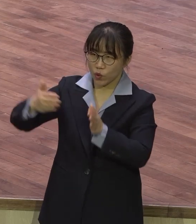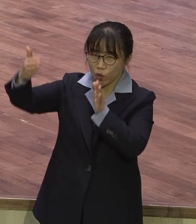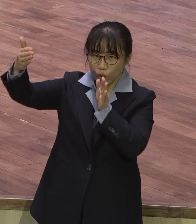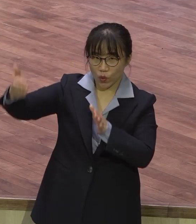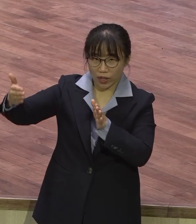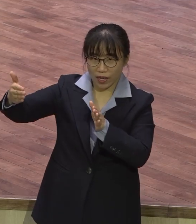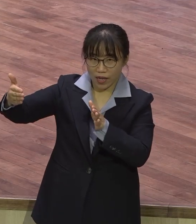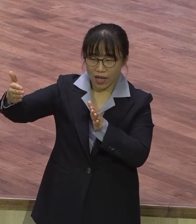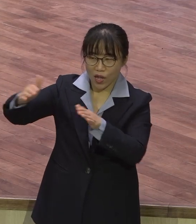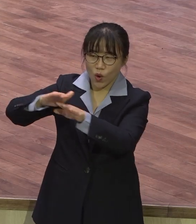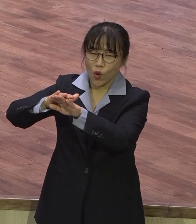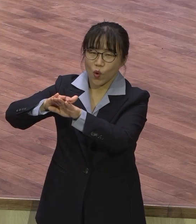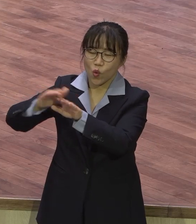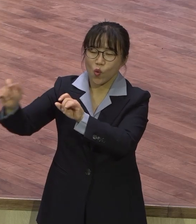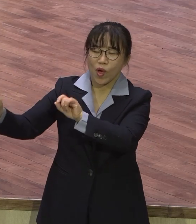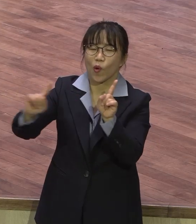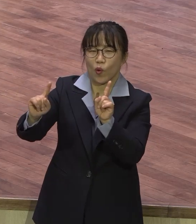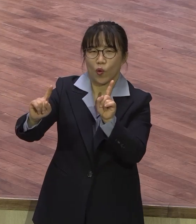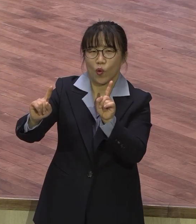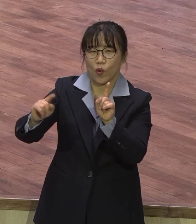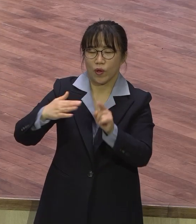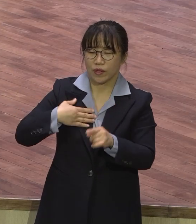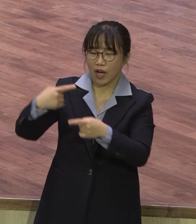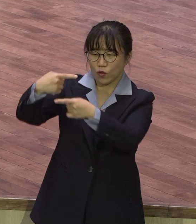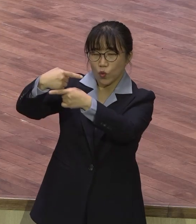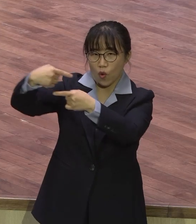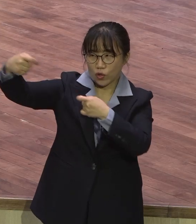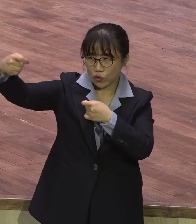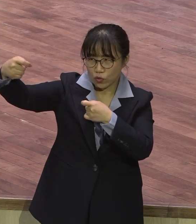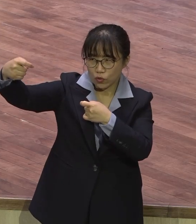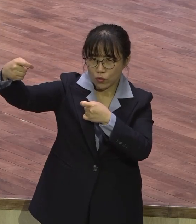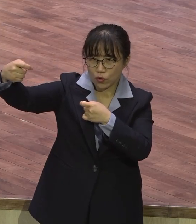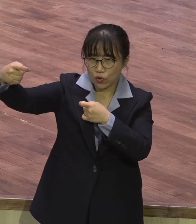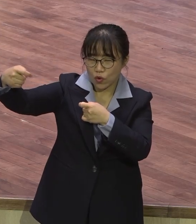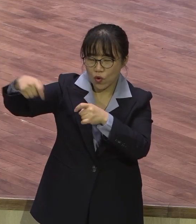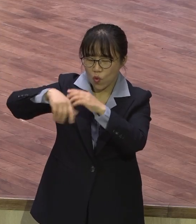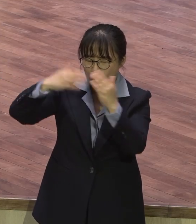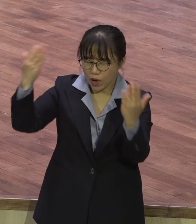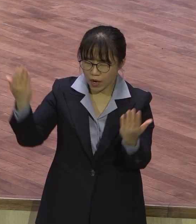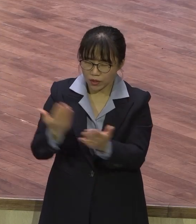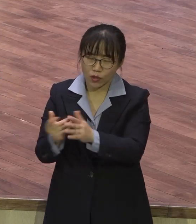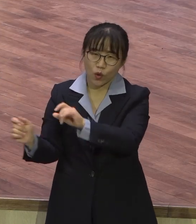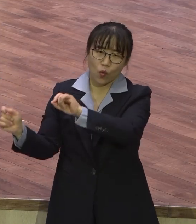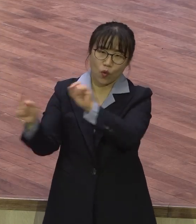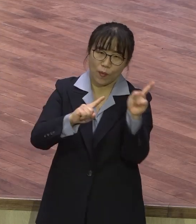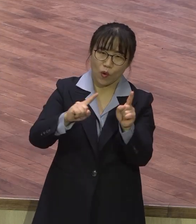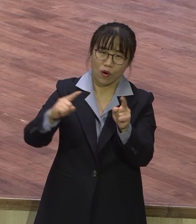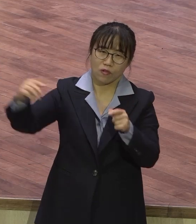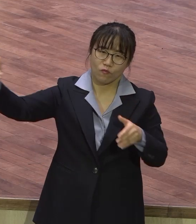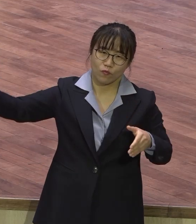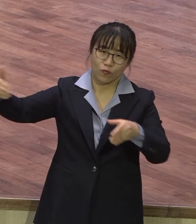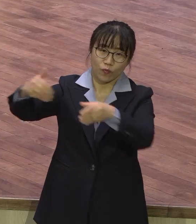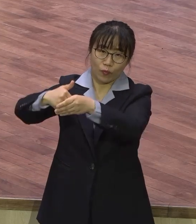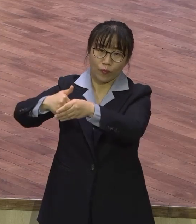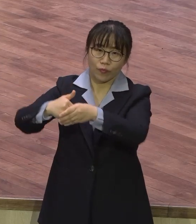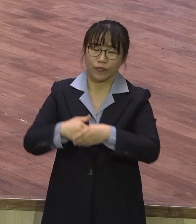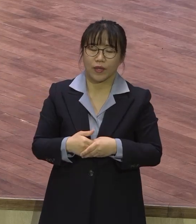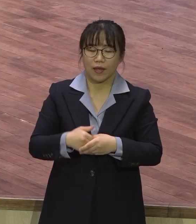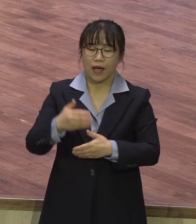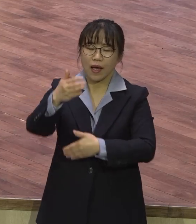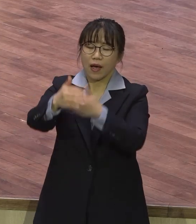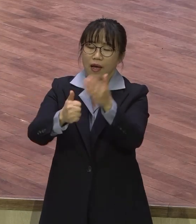하나님과 원수 관계했던 인간관계를 완전히 회복시켰다 하나님을 아버지라